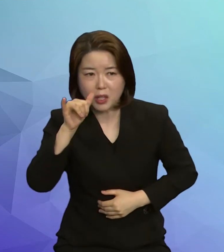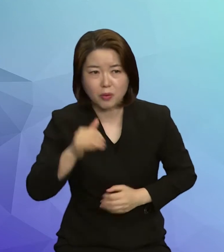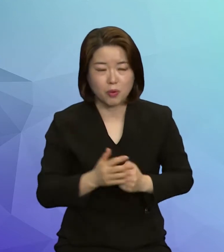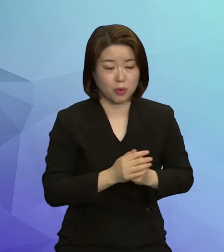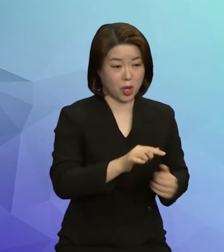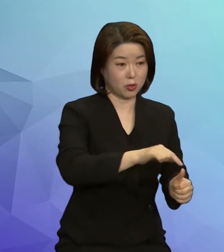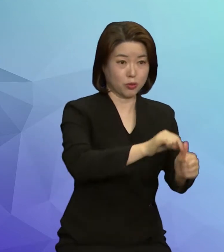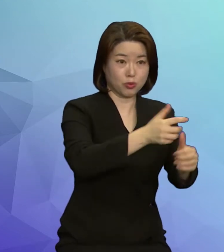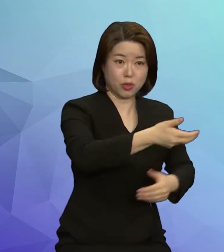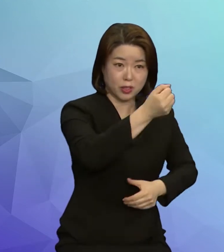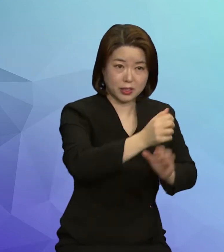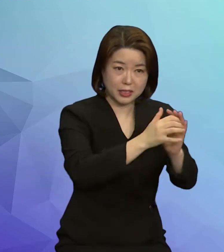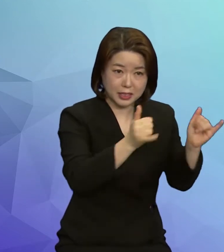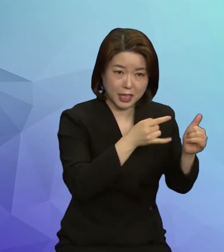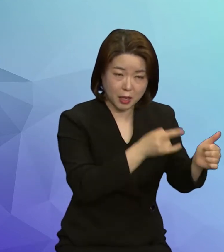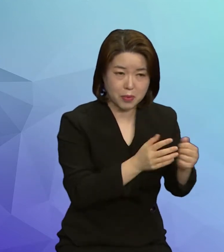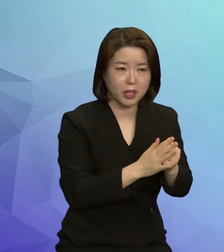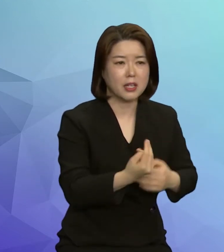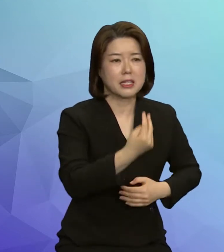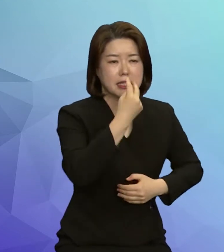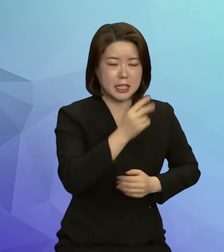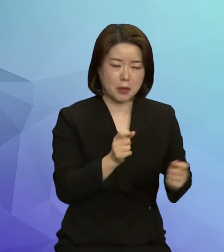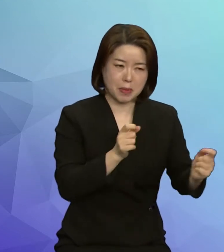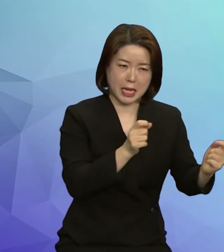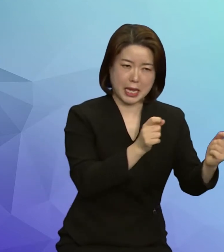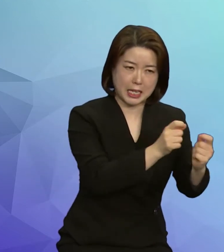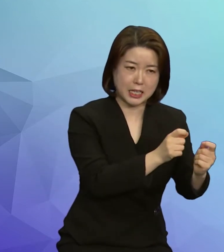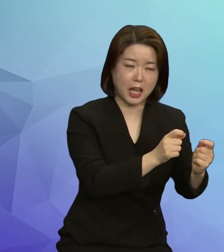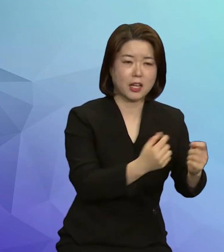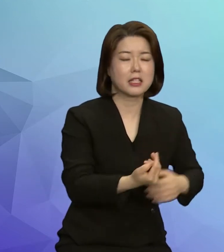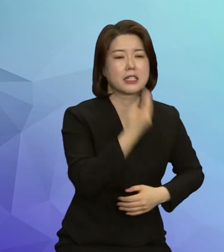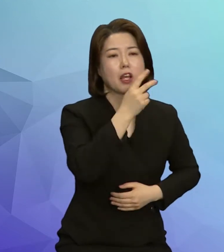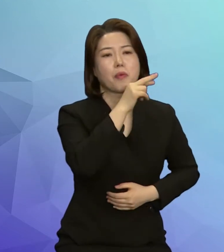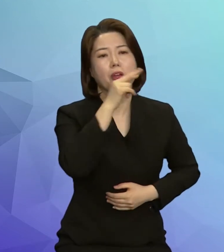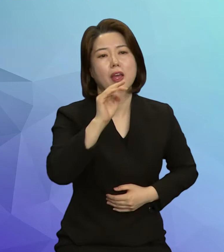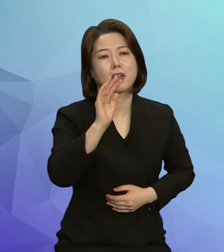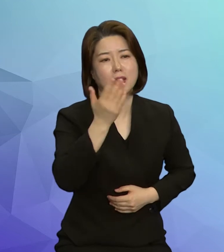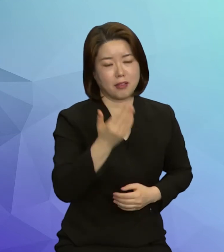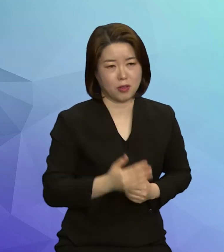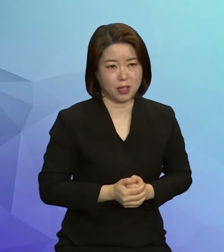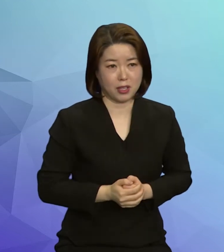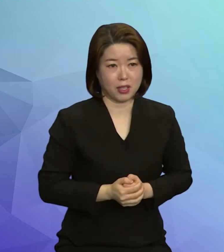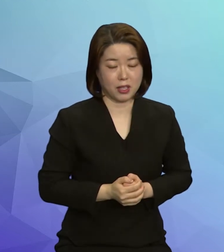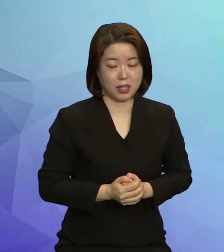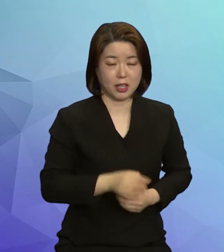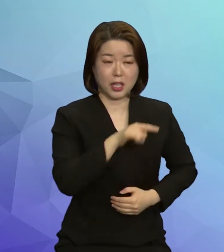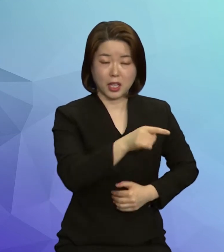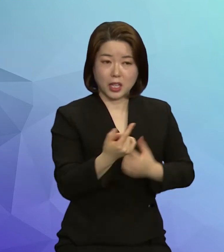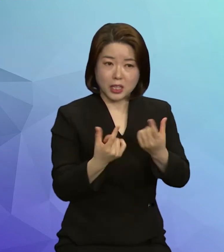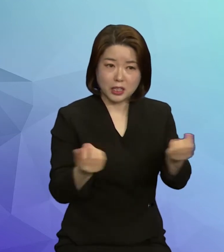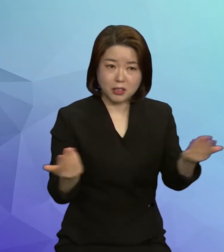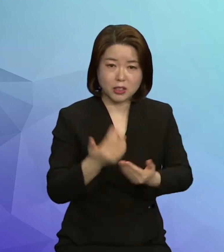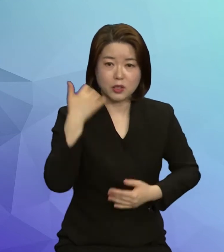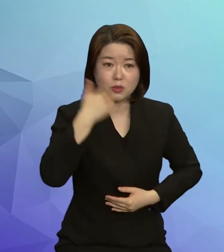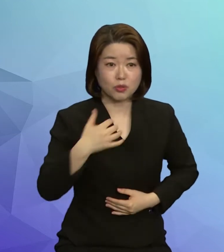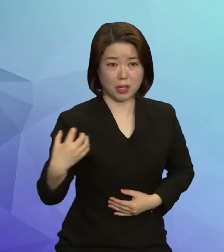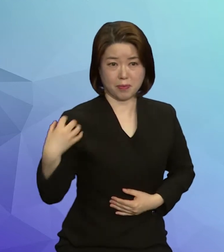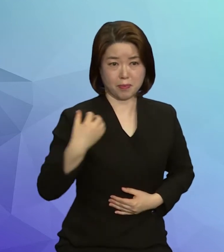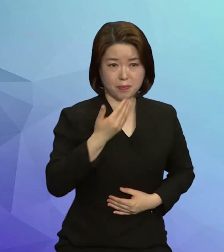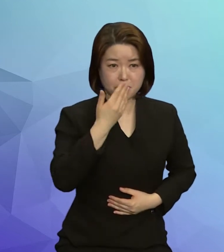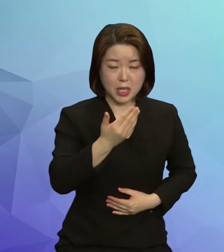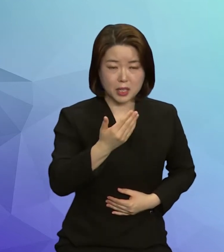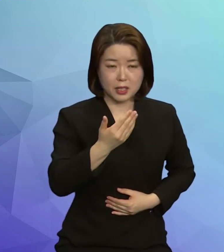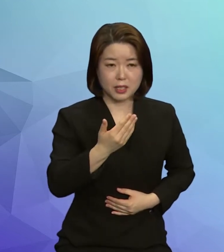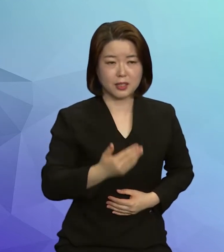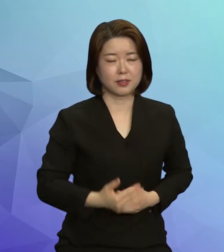되고 구원을 얻는 사람들에게는 생명에 이르게 하는 생명의 향기가 됩니다. 이런 일을